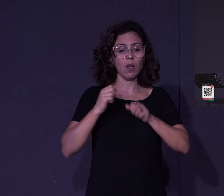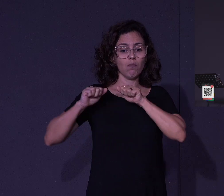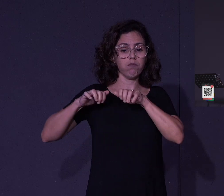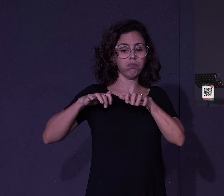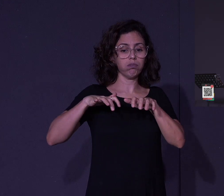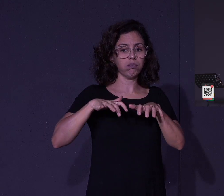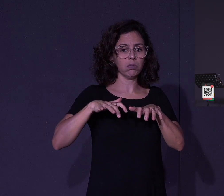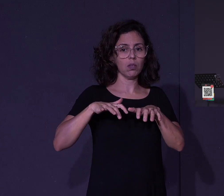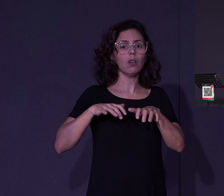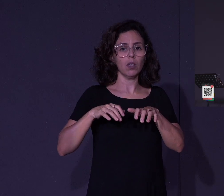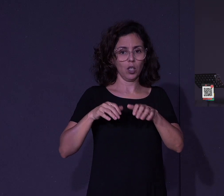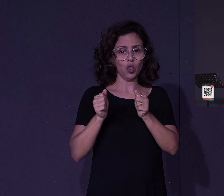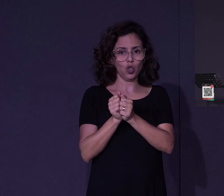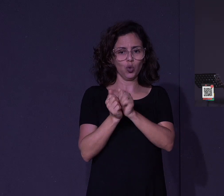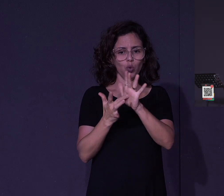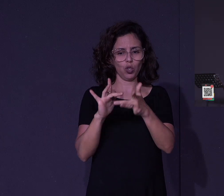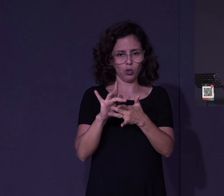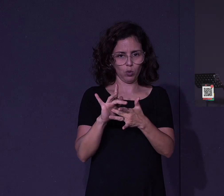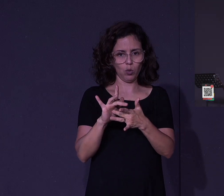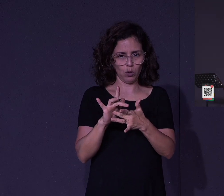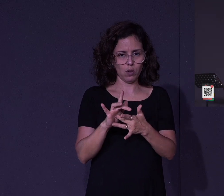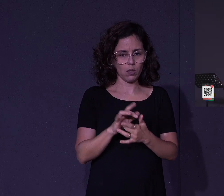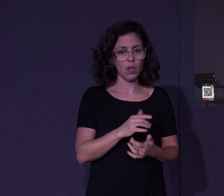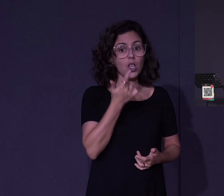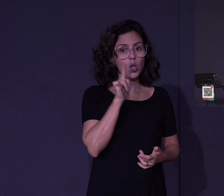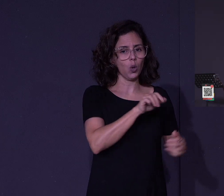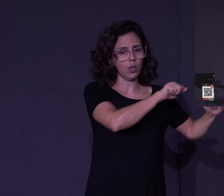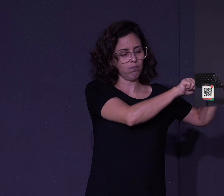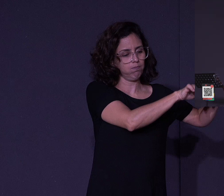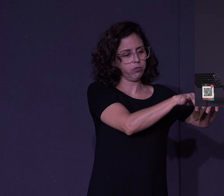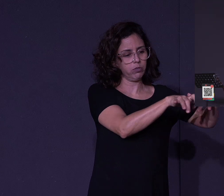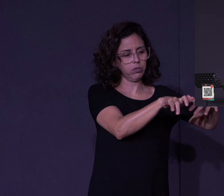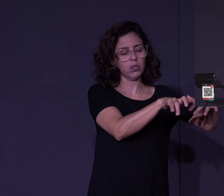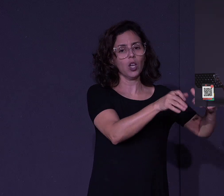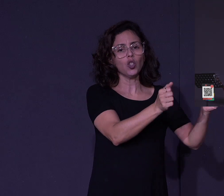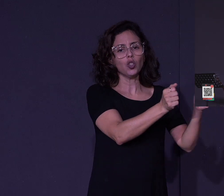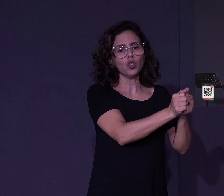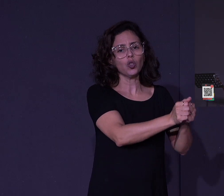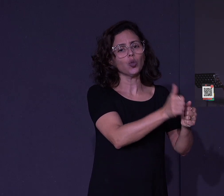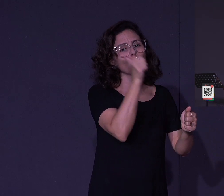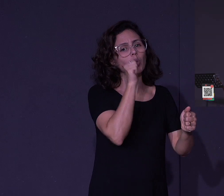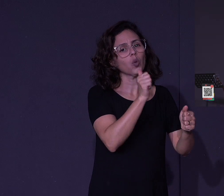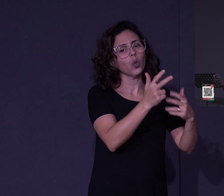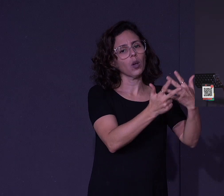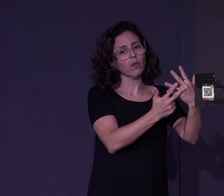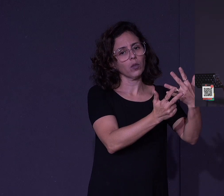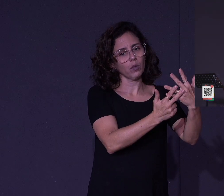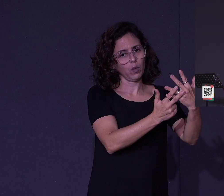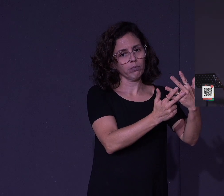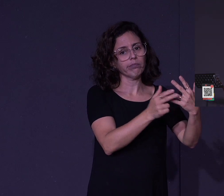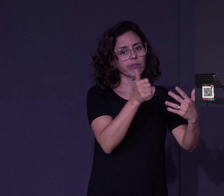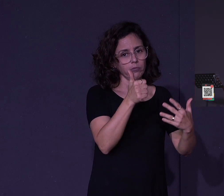as dificuldades. Sabe que em momentos de angústias, a presença dele faz toda a diferença. Tem a ajuda,